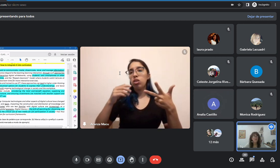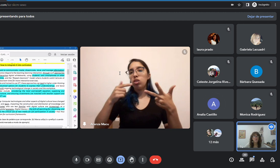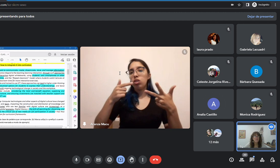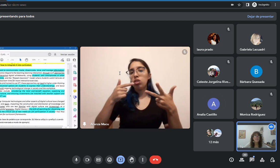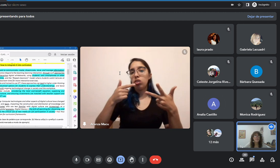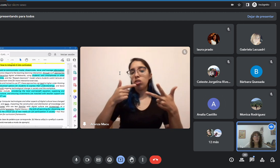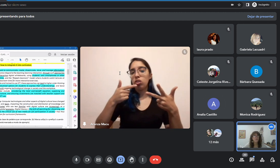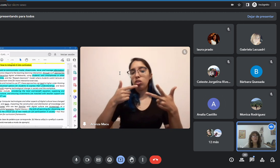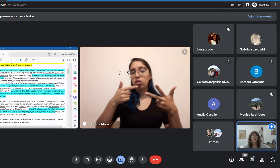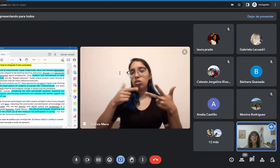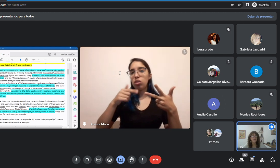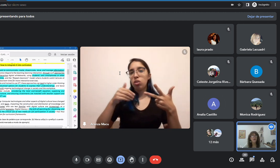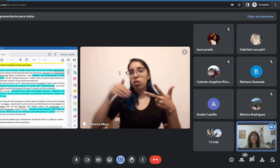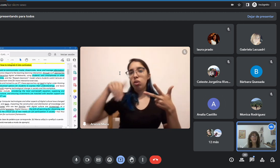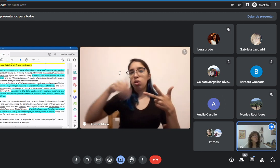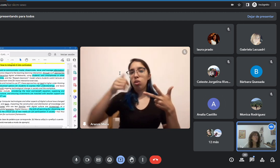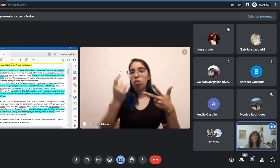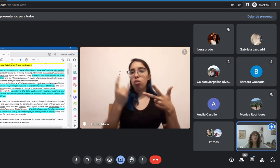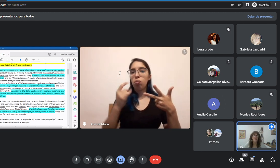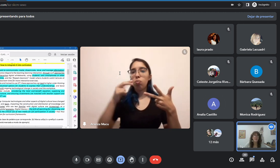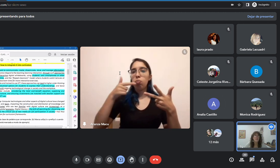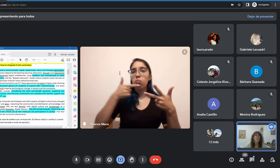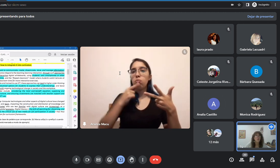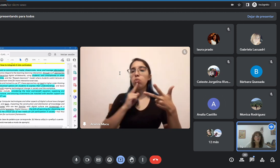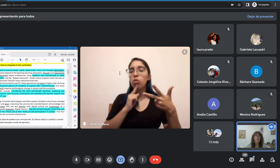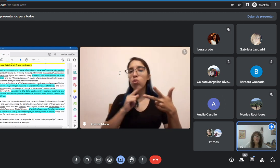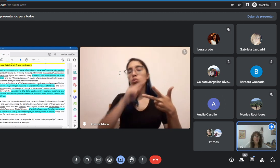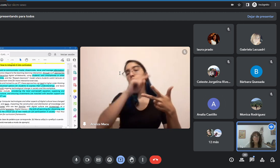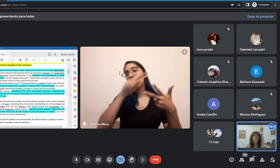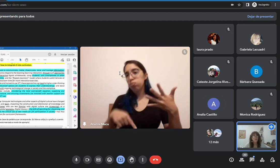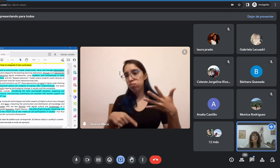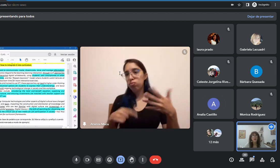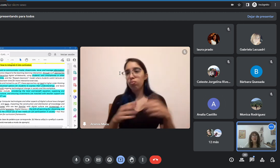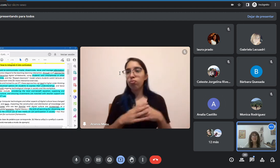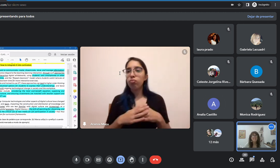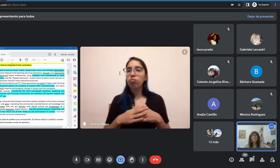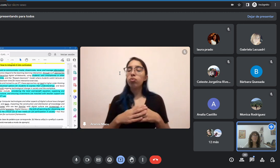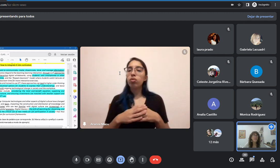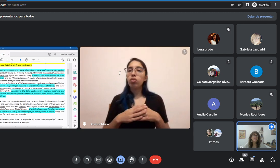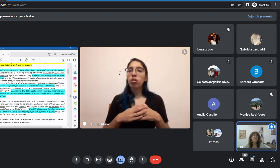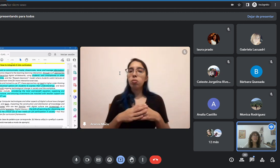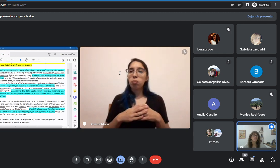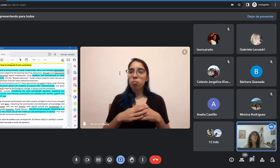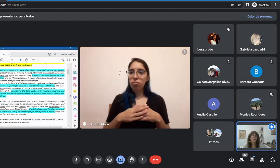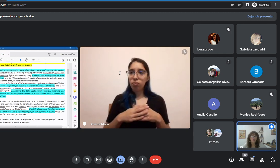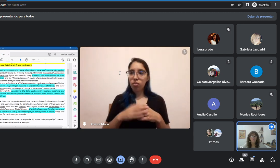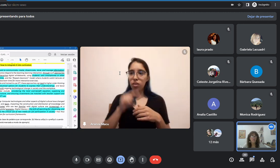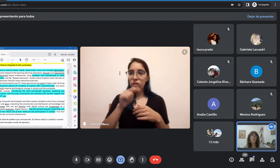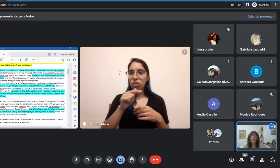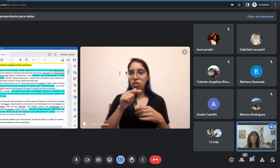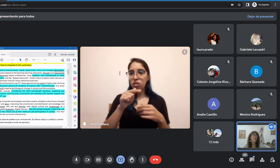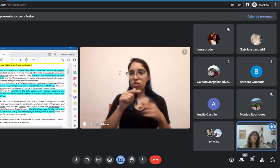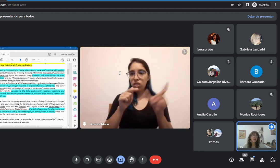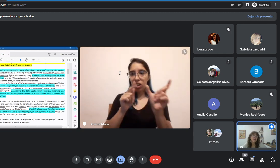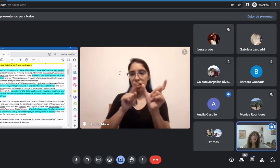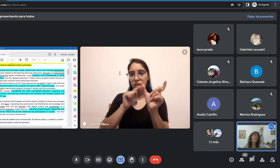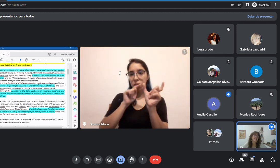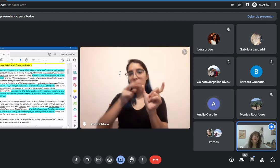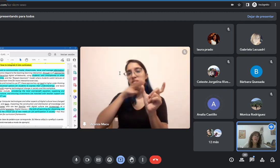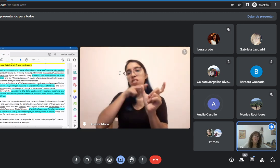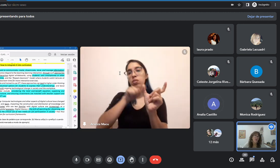verbos, ese grupito de verbos que no se conjugan en todos los tiempos, siempre le sigue otro verbo, porque es poder